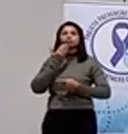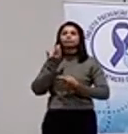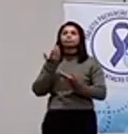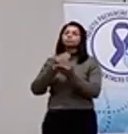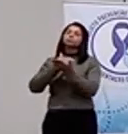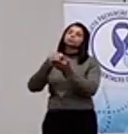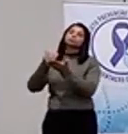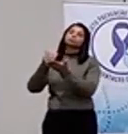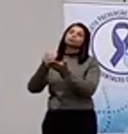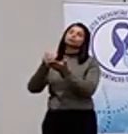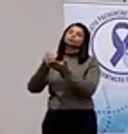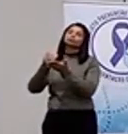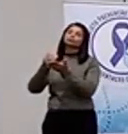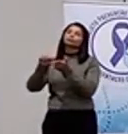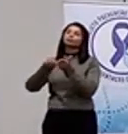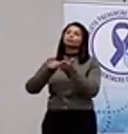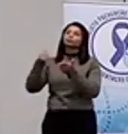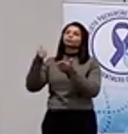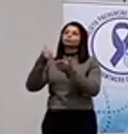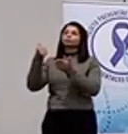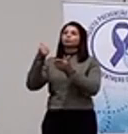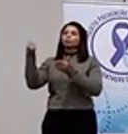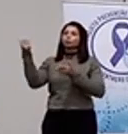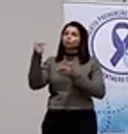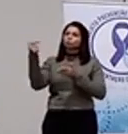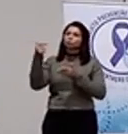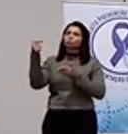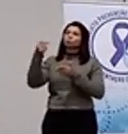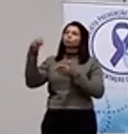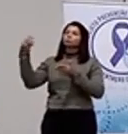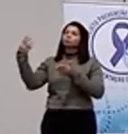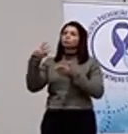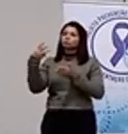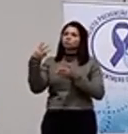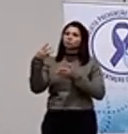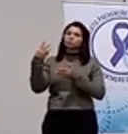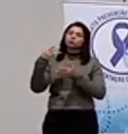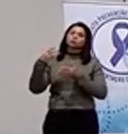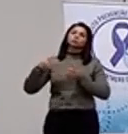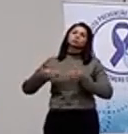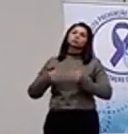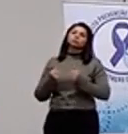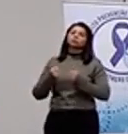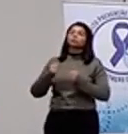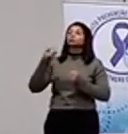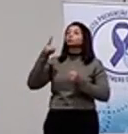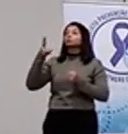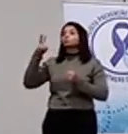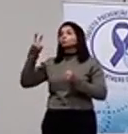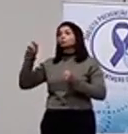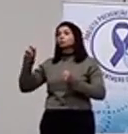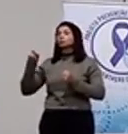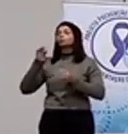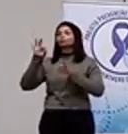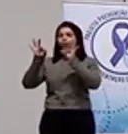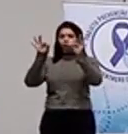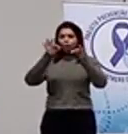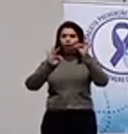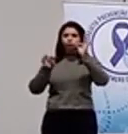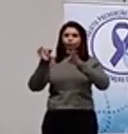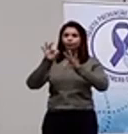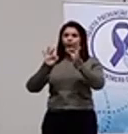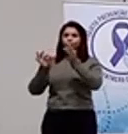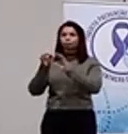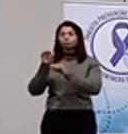na fase 1, depois vai para a fase 2, da fase 3, ou seja, daqueles 250 compostos, apenas 5 vão